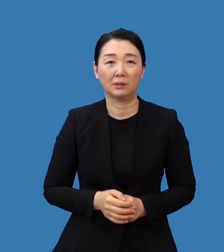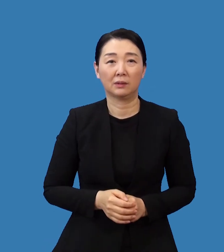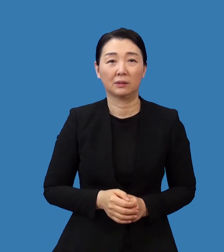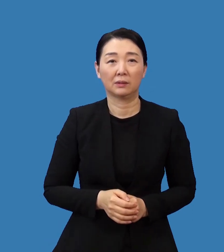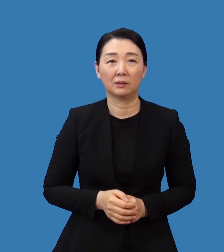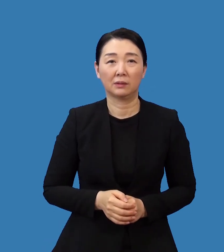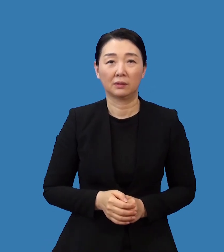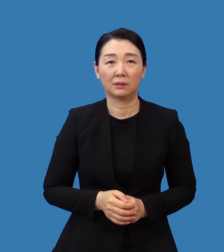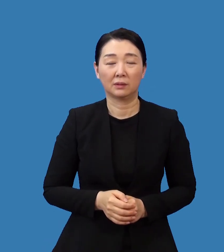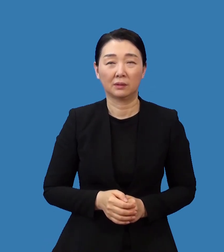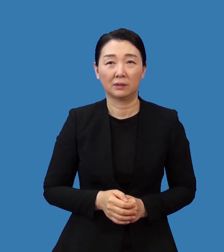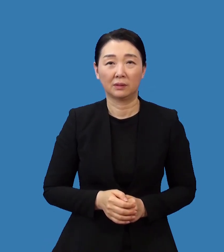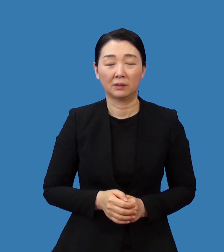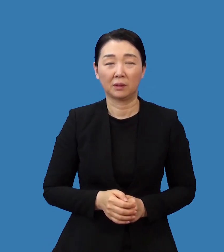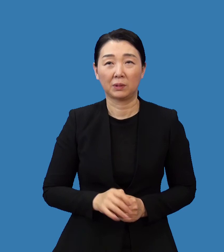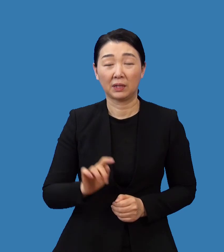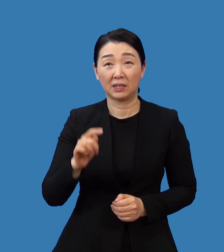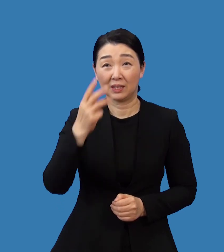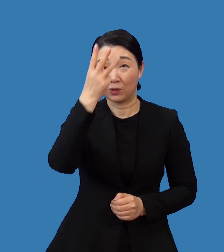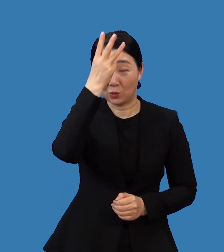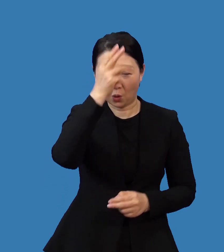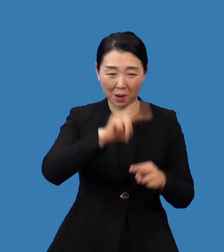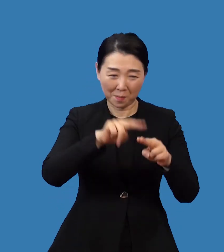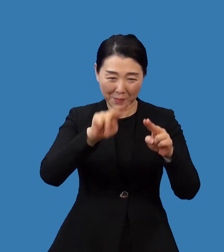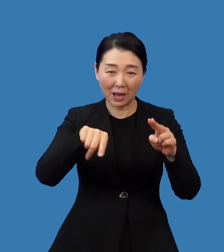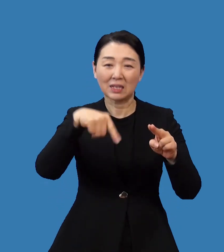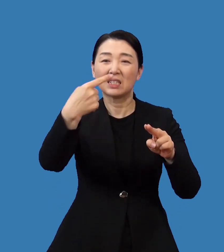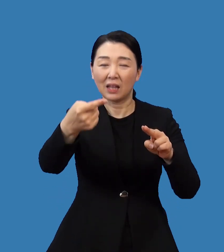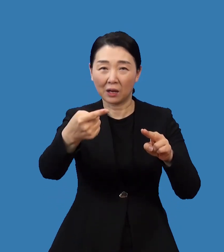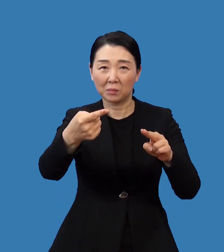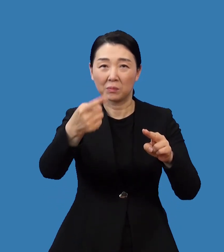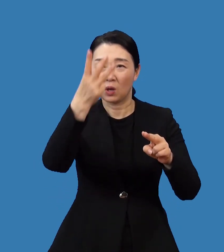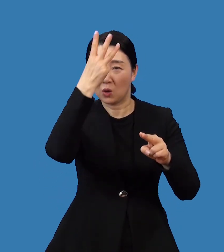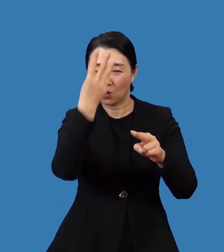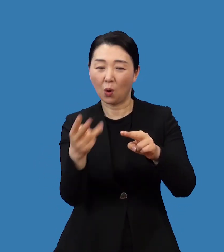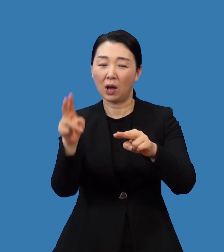차기 교황 후보로 아주